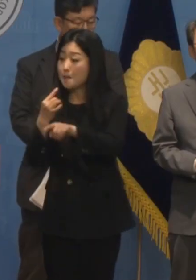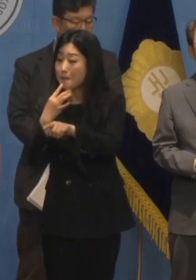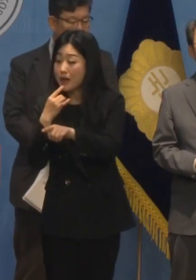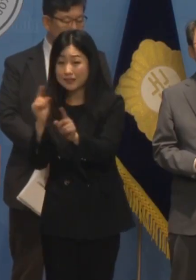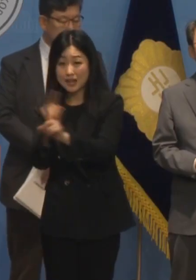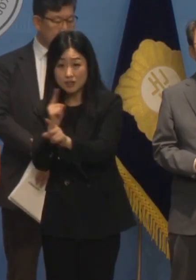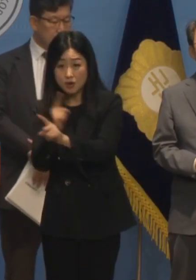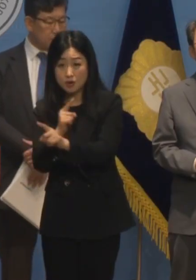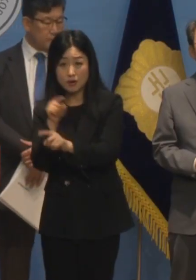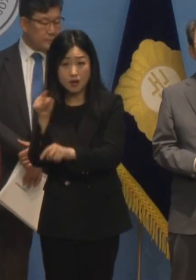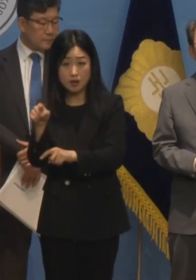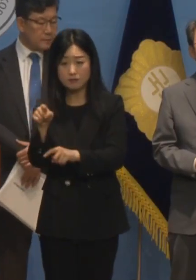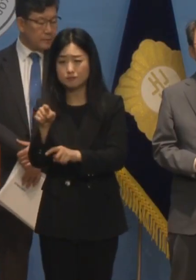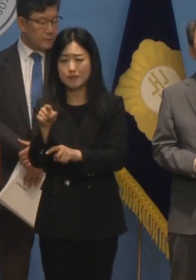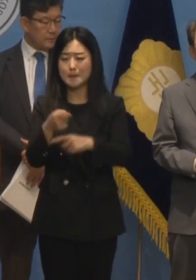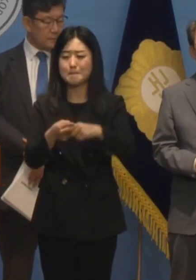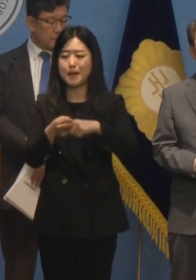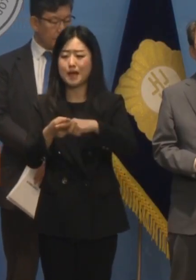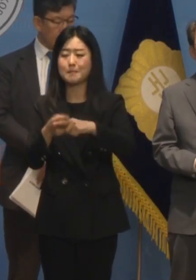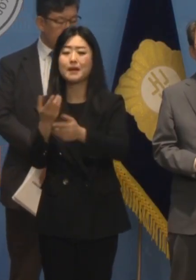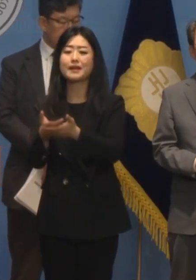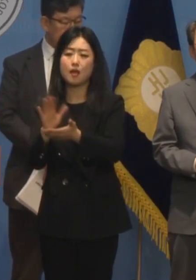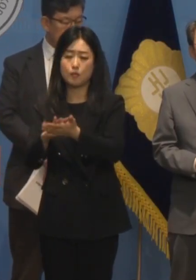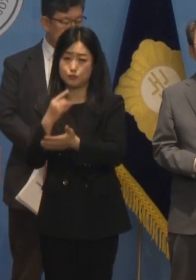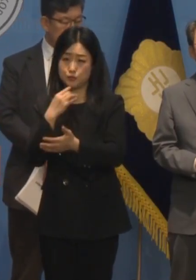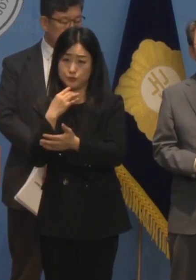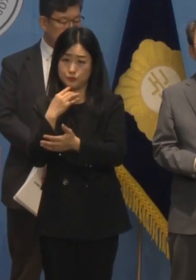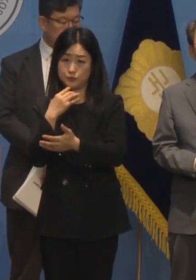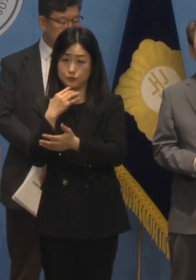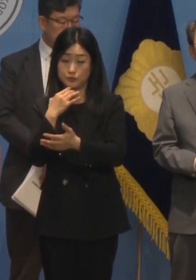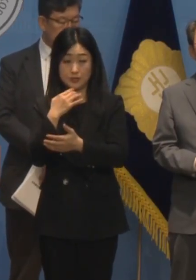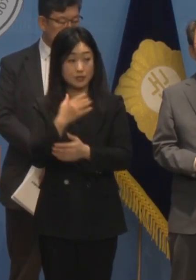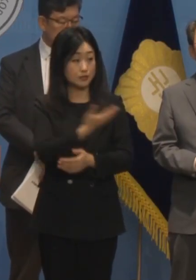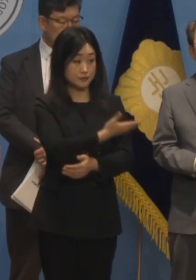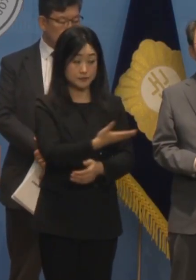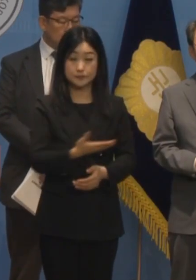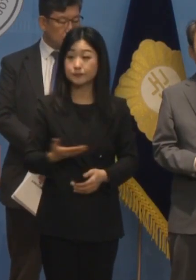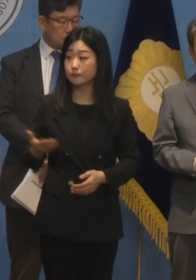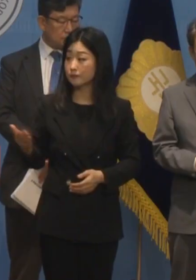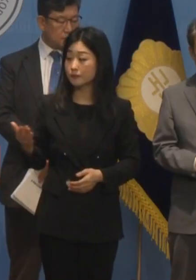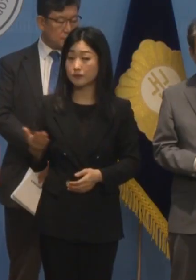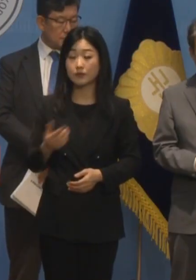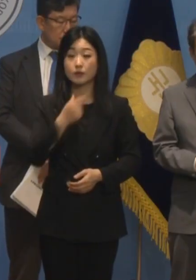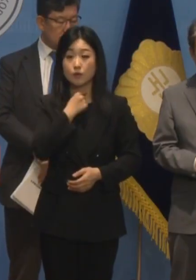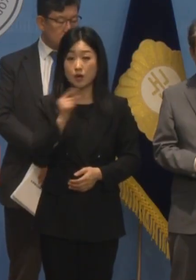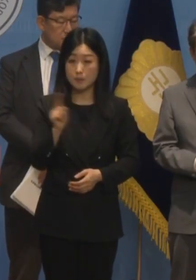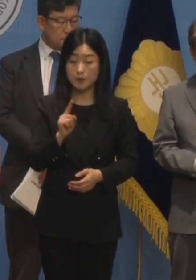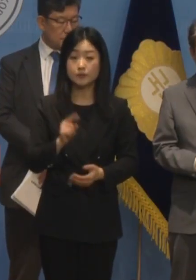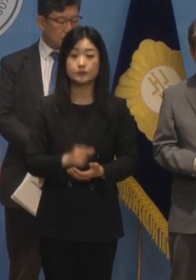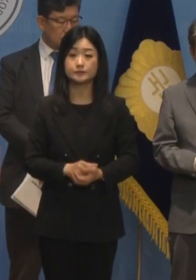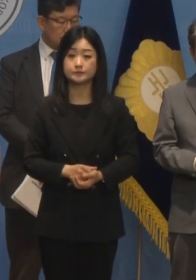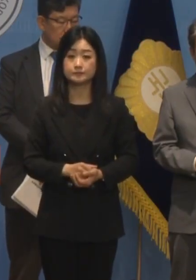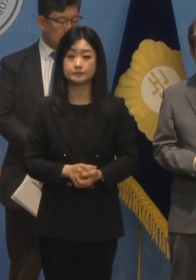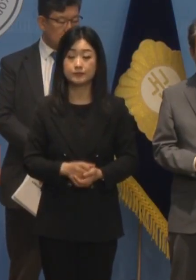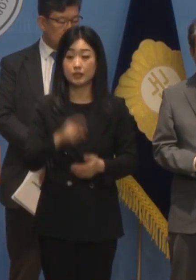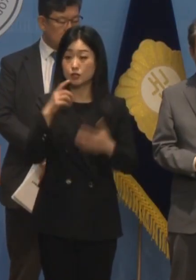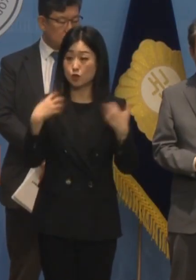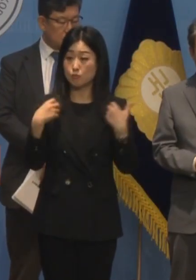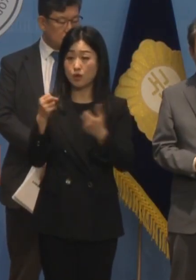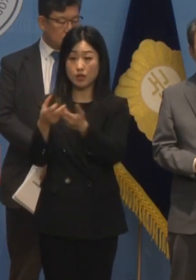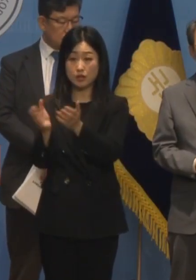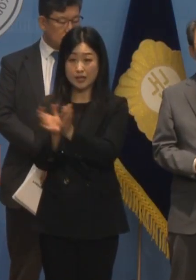추진하는 것은 반쪽짜리 개혁에 불과합니다. 더불어민주당 국장부활 TF는 정부와